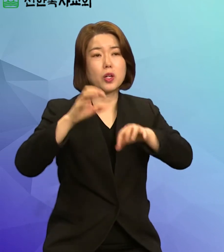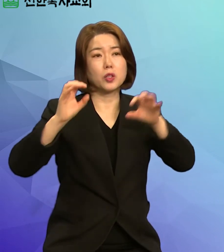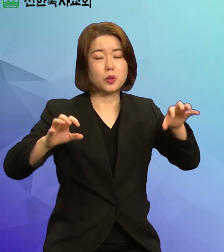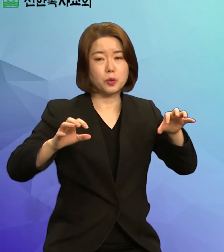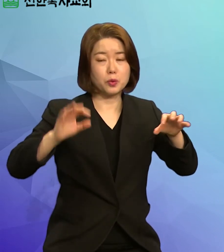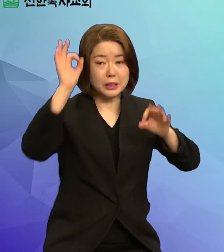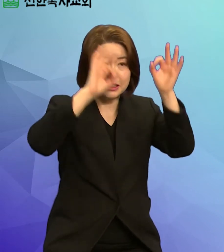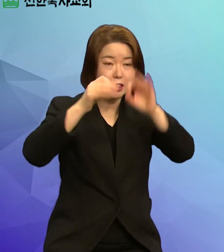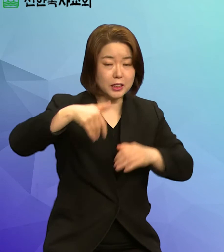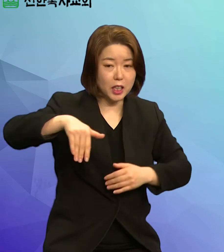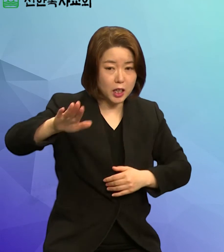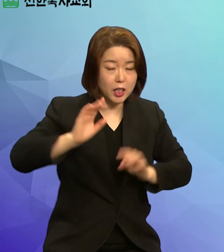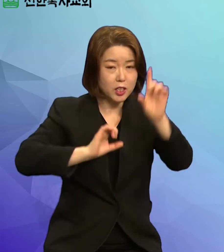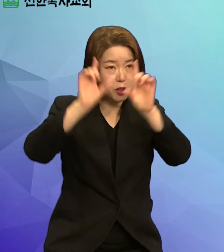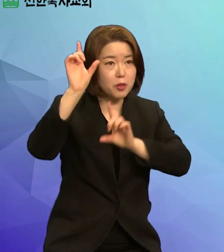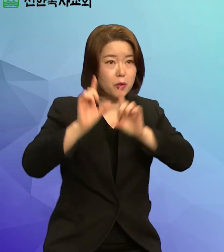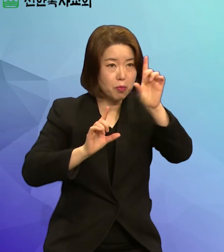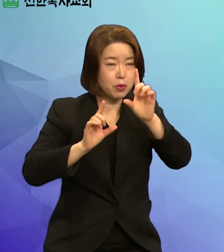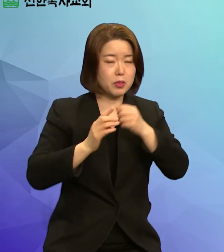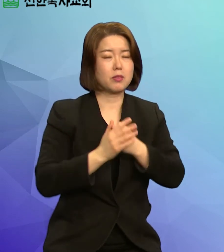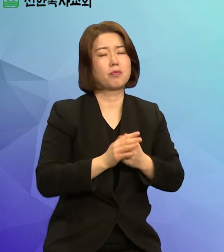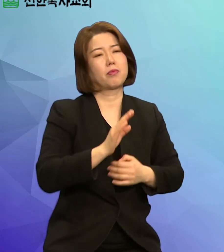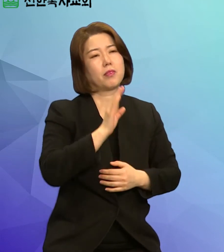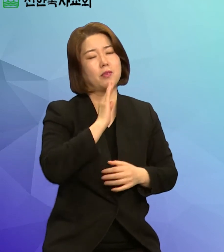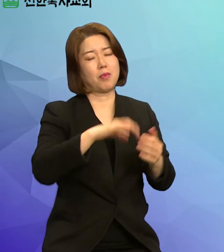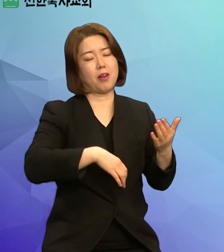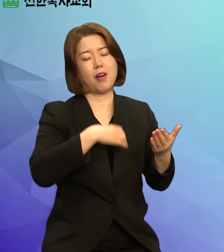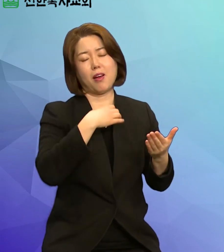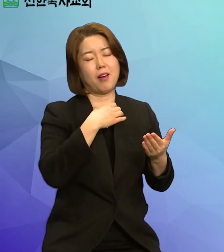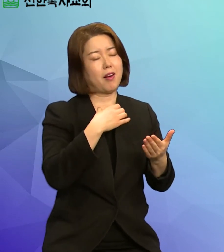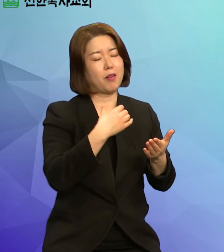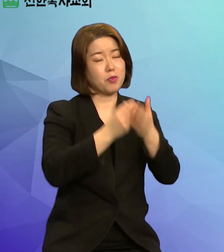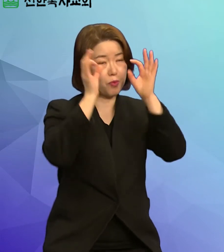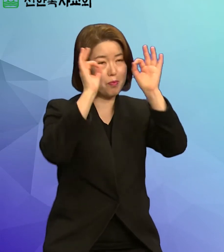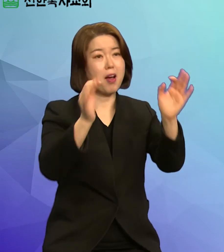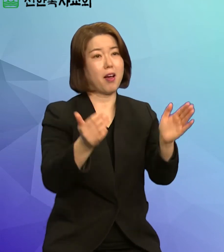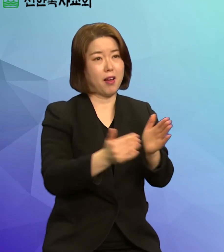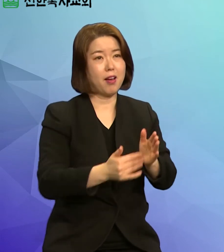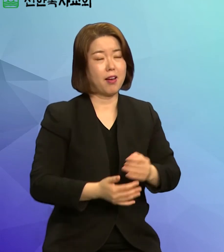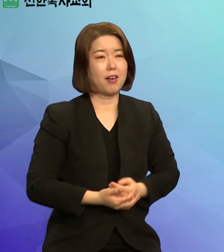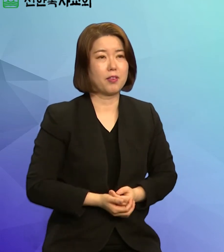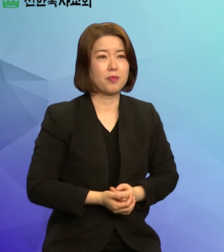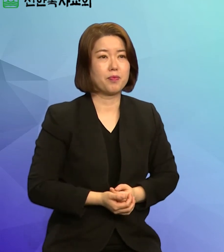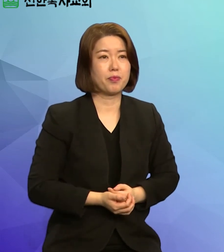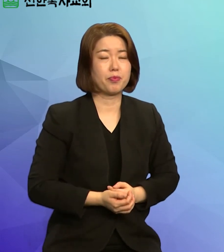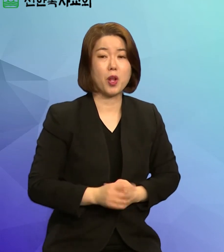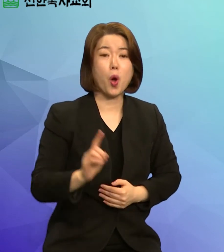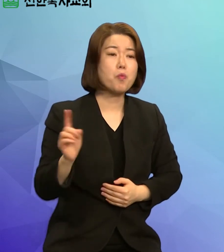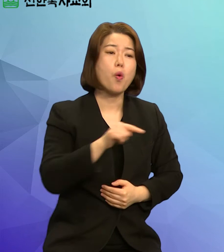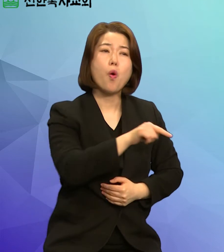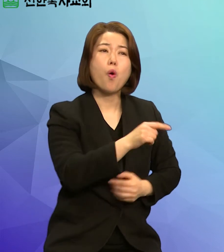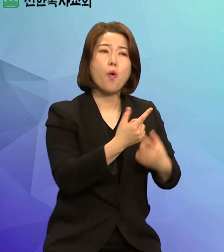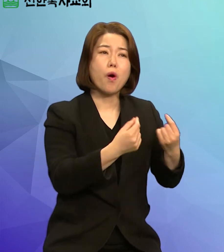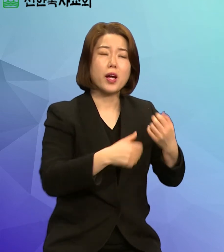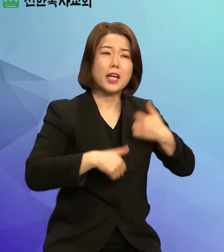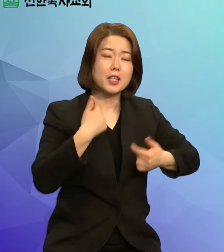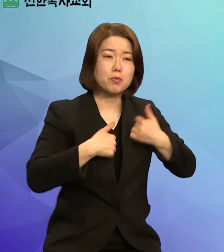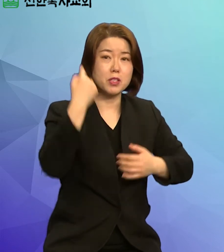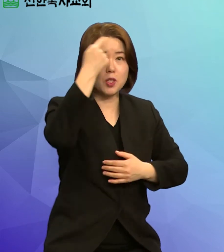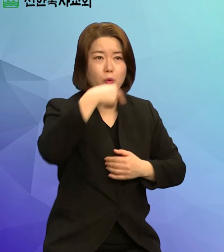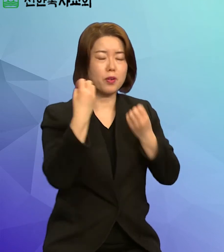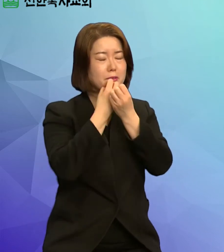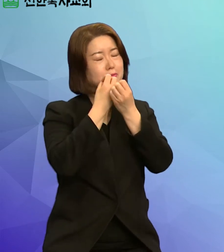찾아가는 그런 모습들을 참 감동적으로 지켜보았습니다. 무엇이 그렇게 기쁜지 얼굴이